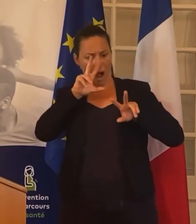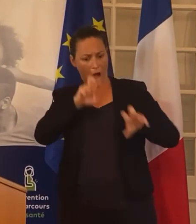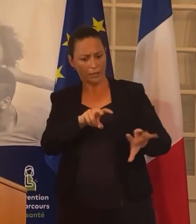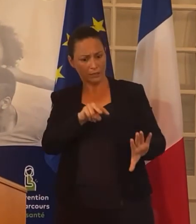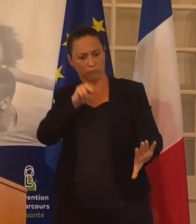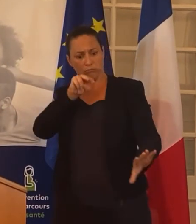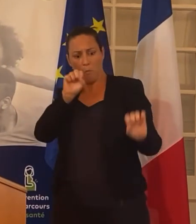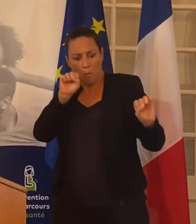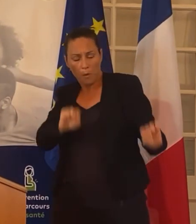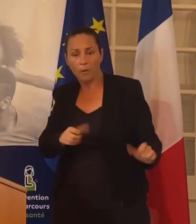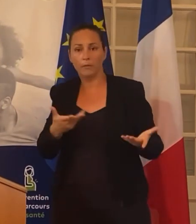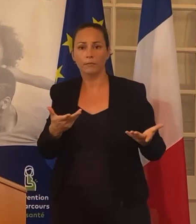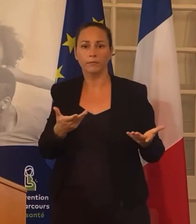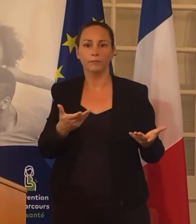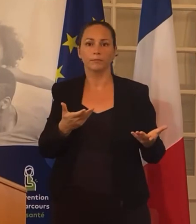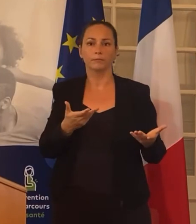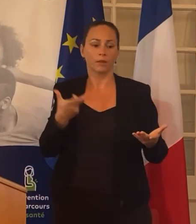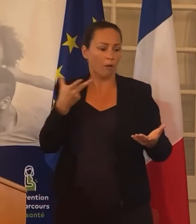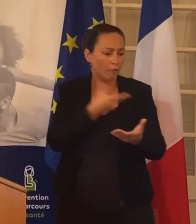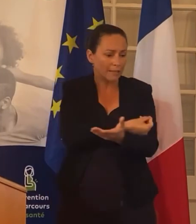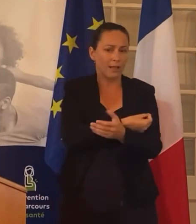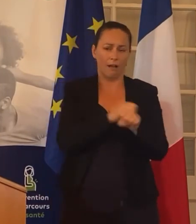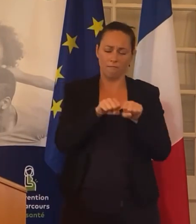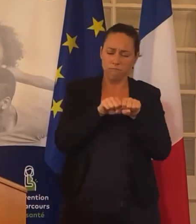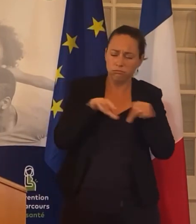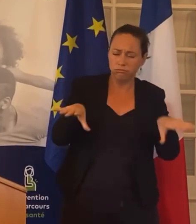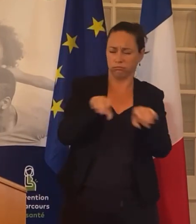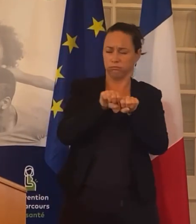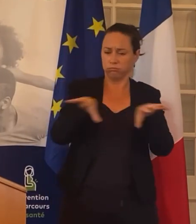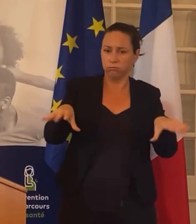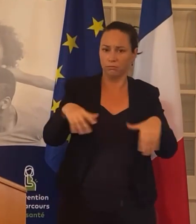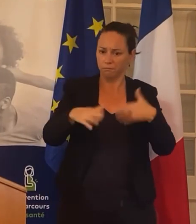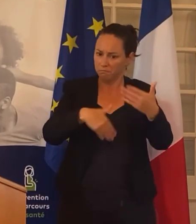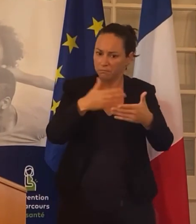de par la durée de la campagne vaccinale, de par le nombre de personnes vaccinées.